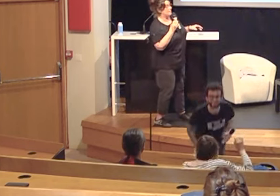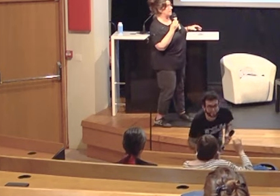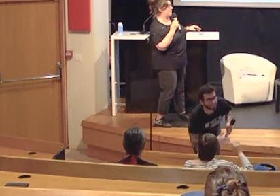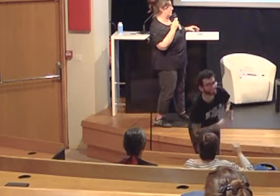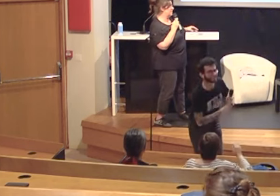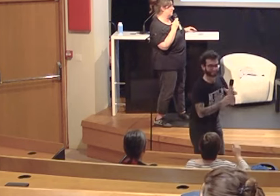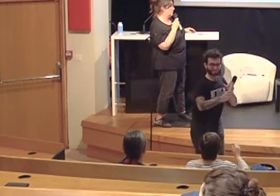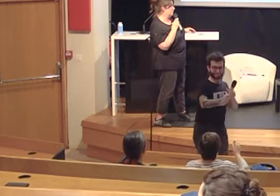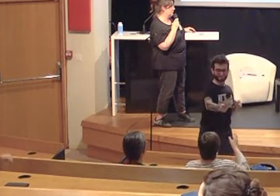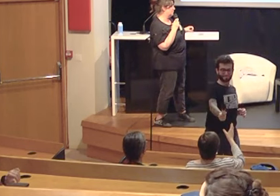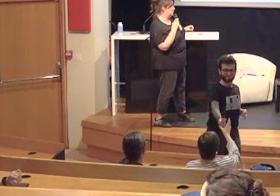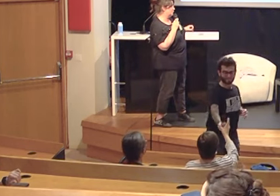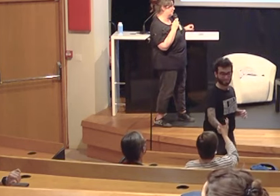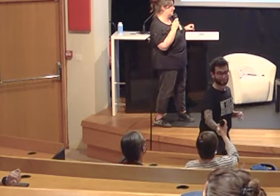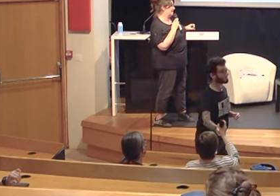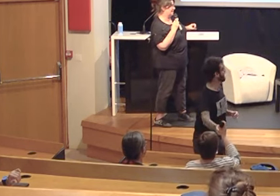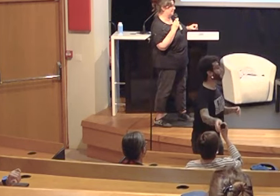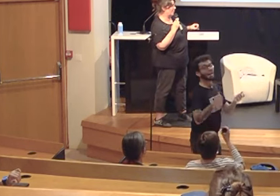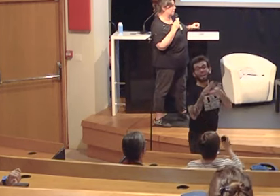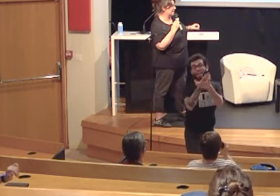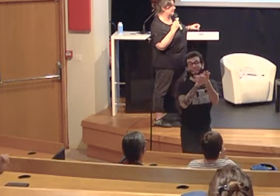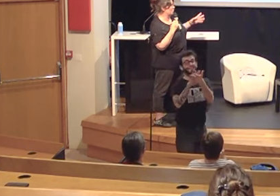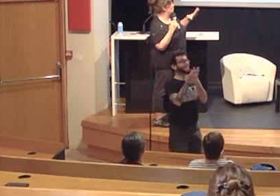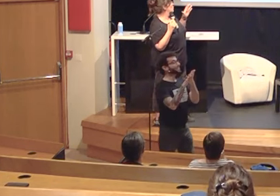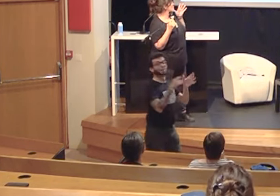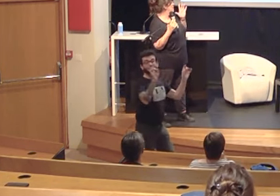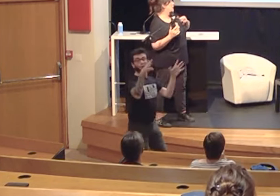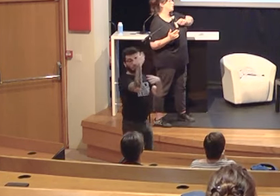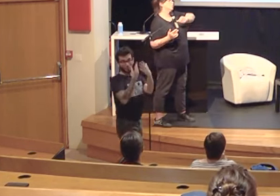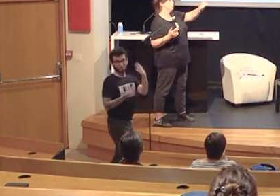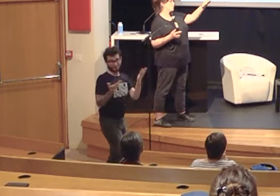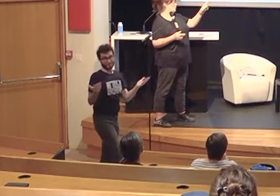On ne va pas peut-être pouvoir toutes les prendre les questions.